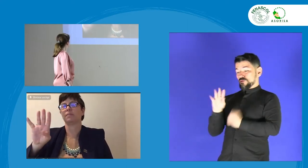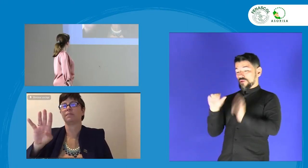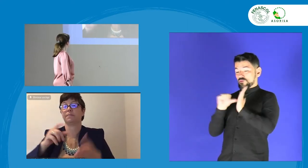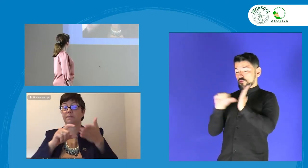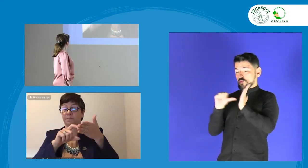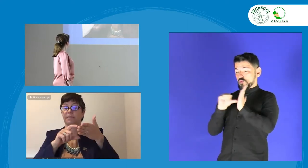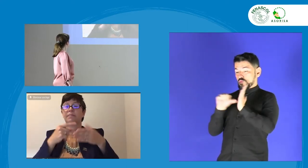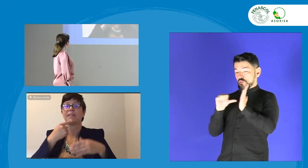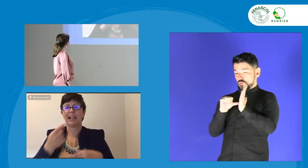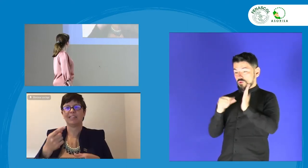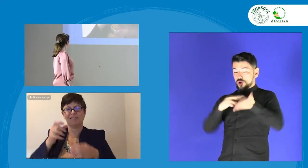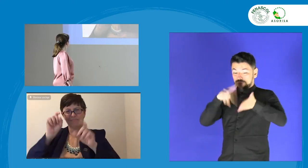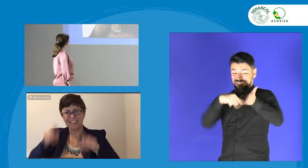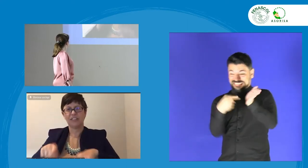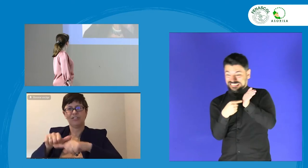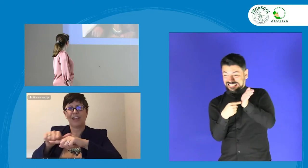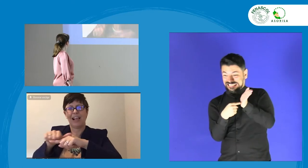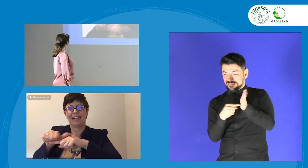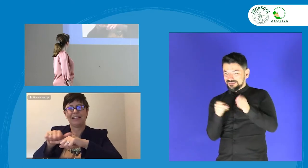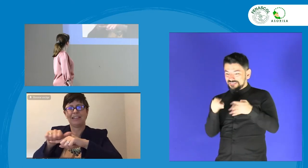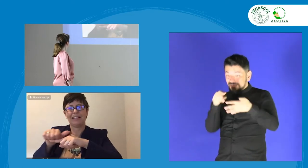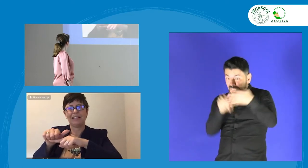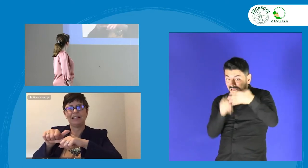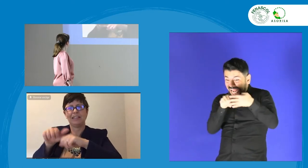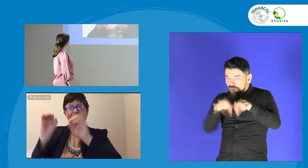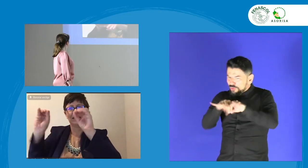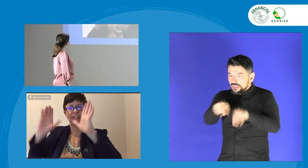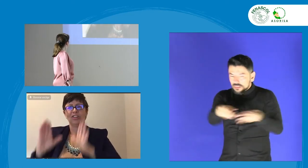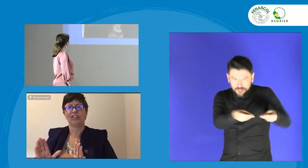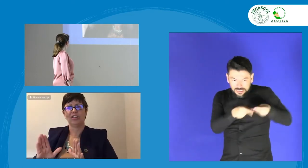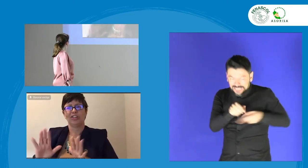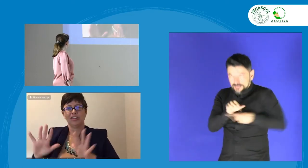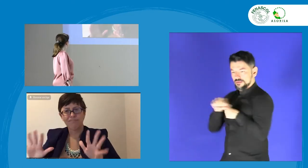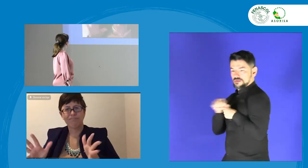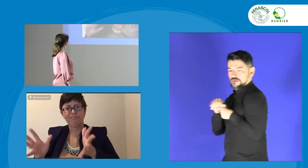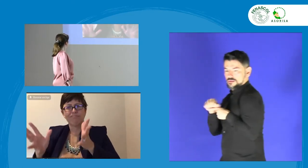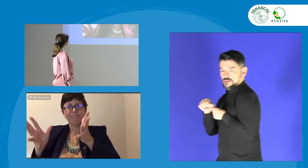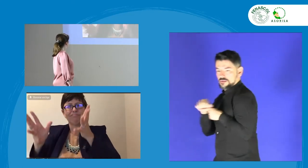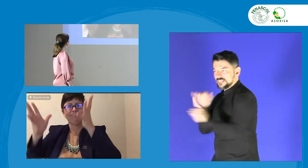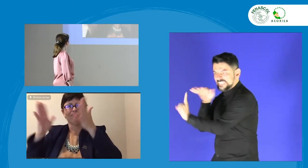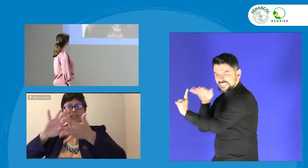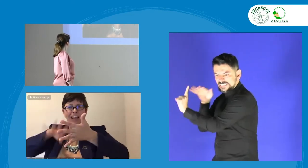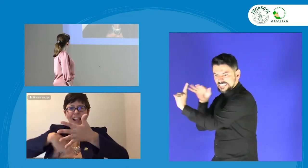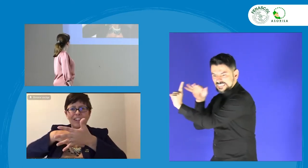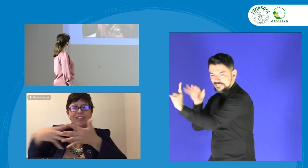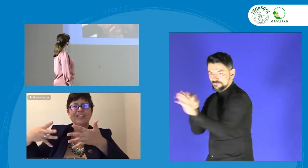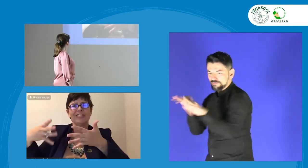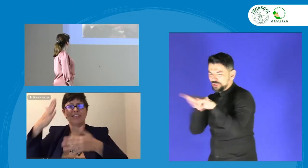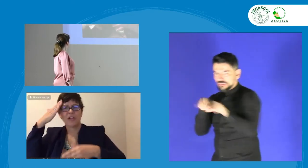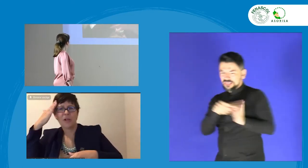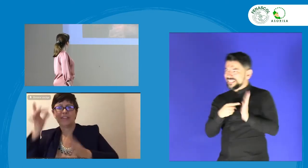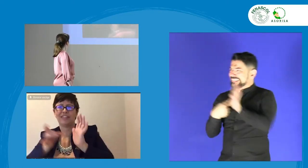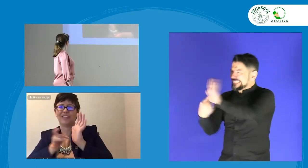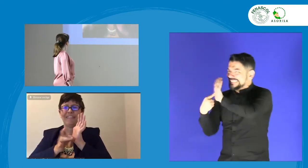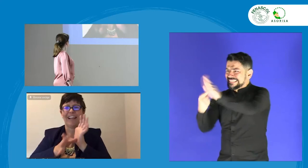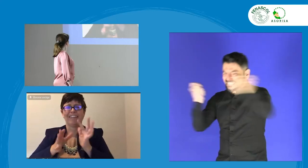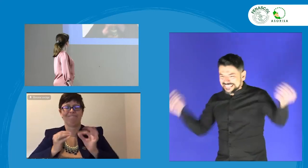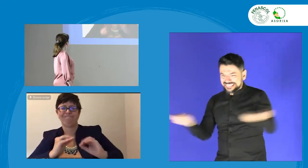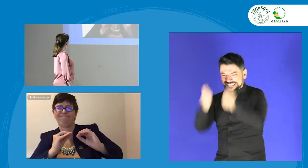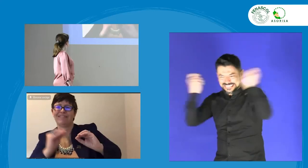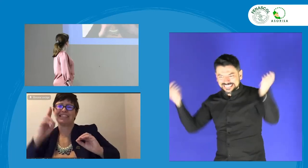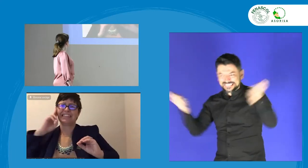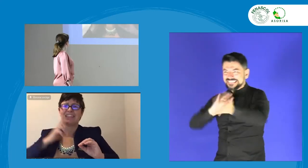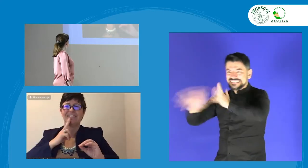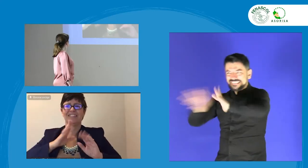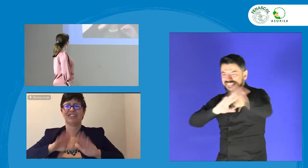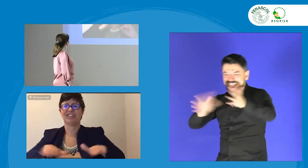claro, que es el artículo 14 y el artículo 24, y habla acerca de esta práctica de educación, ¿no? Entonces, el